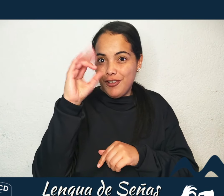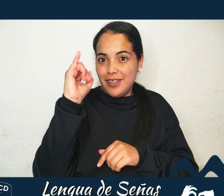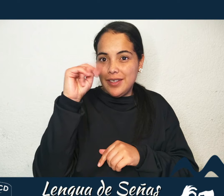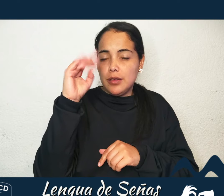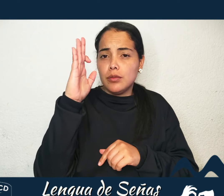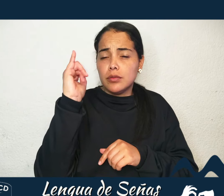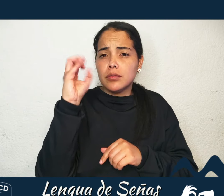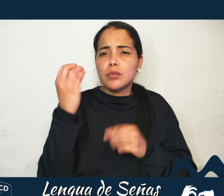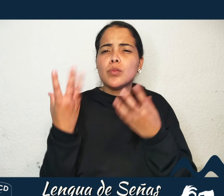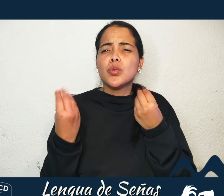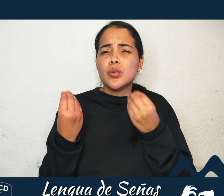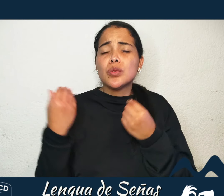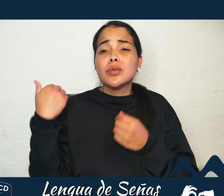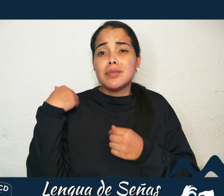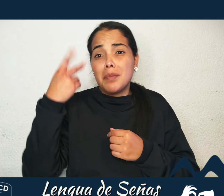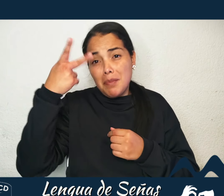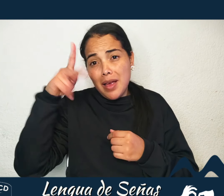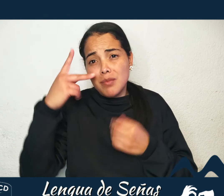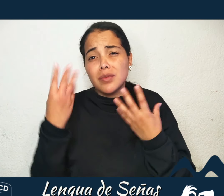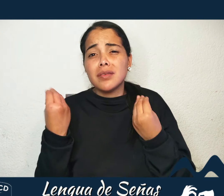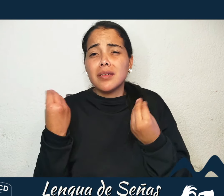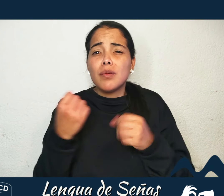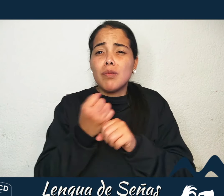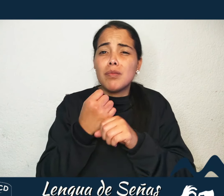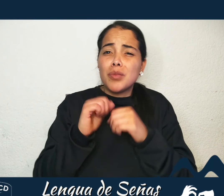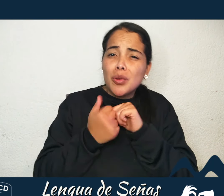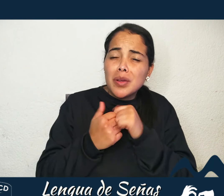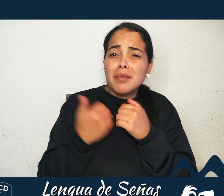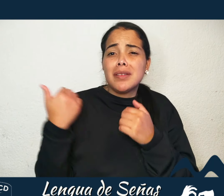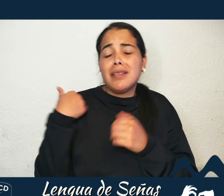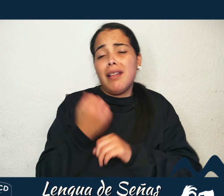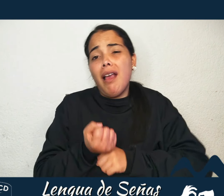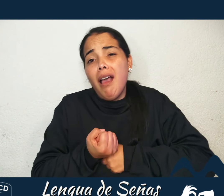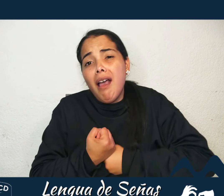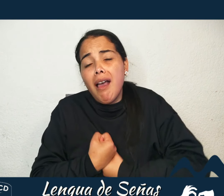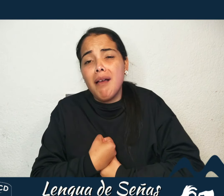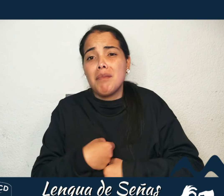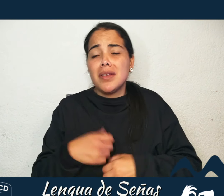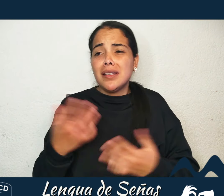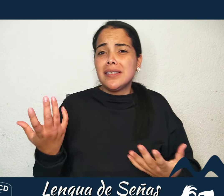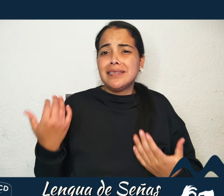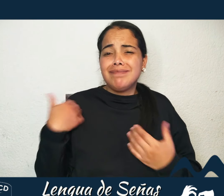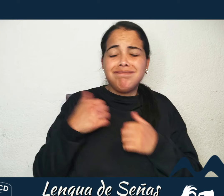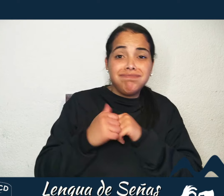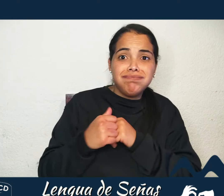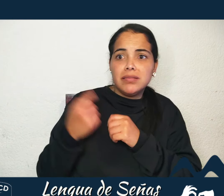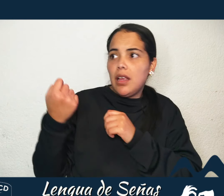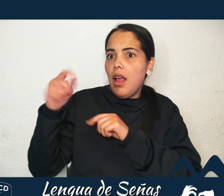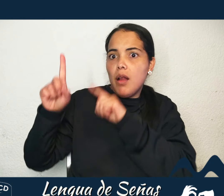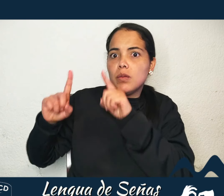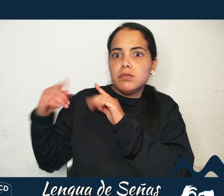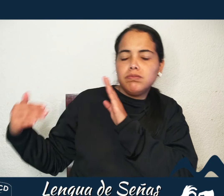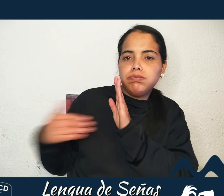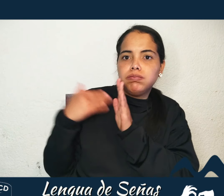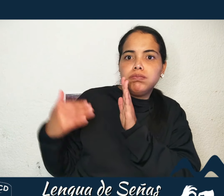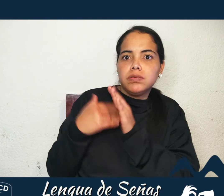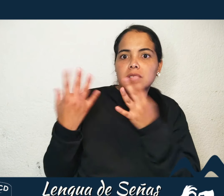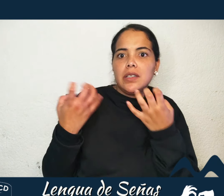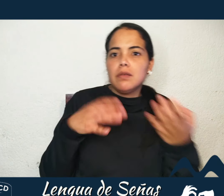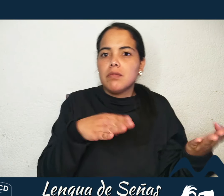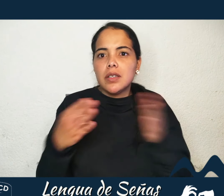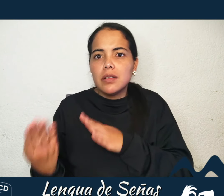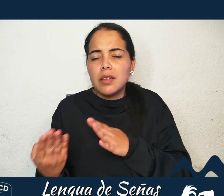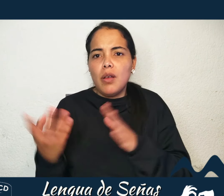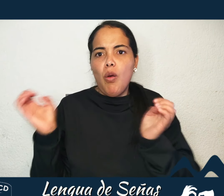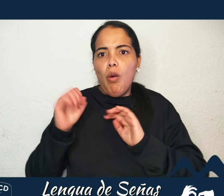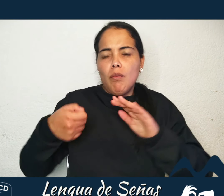había enfrentado muchos problemas. Había sufrido hambre, había pasado necesidad, había enfrentado riesgos de muerte en